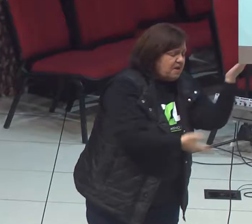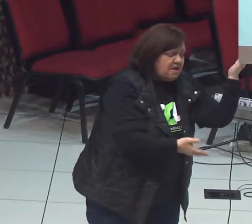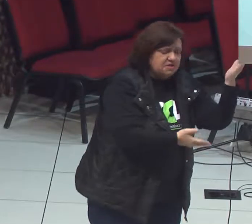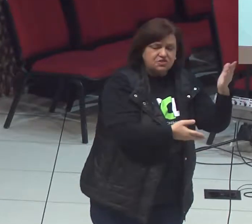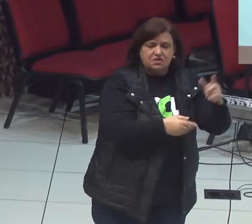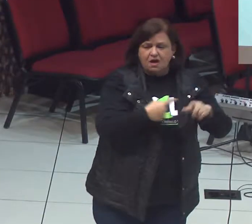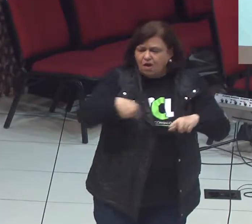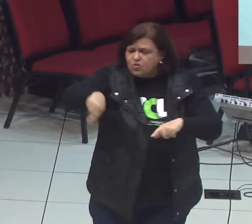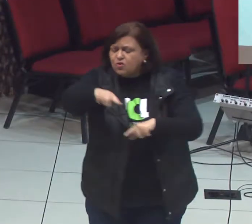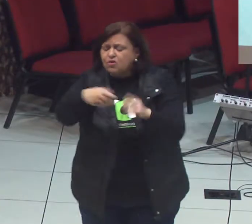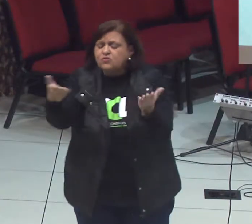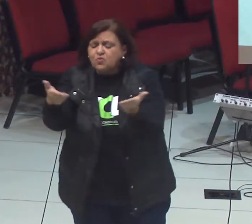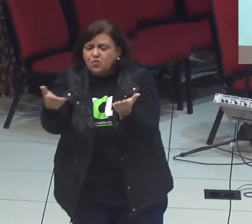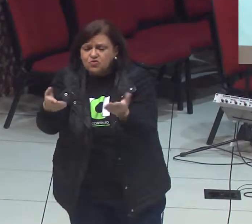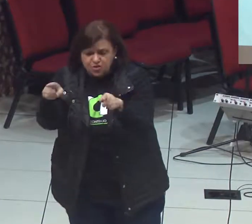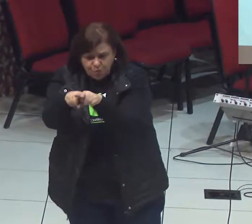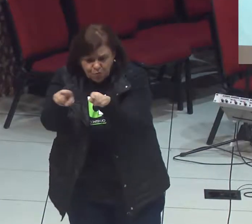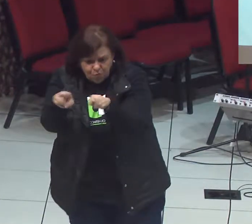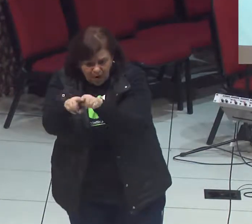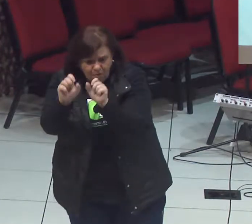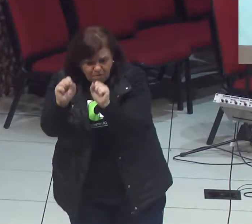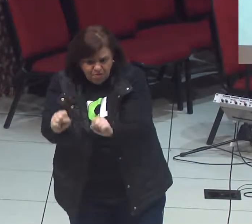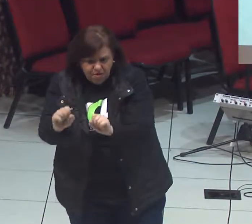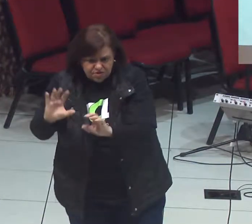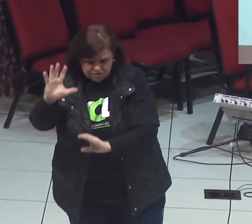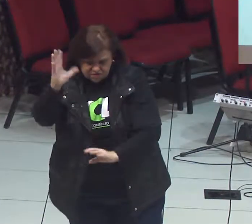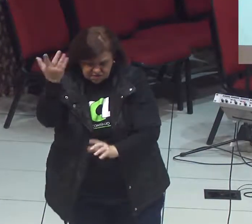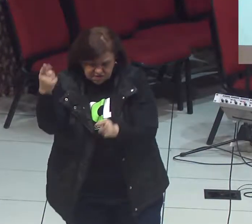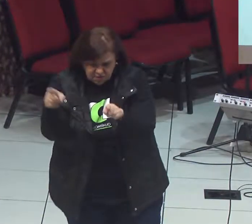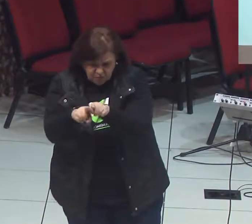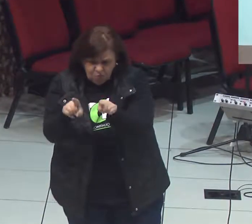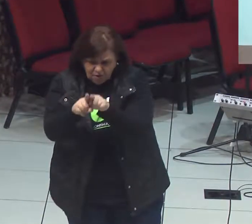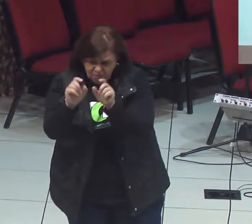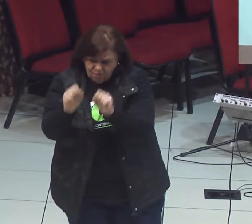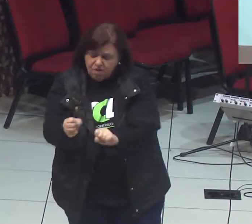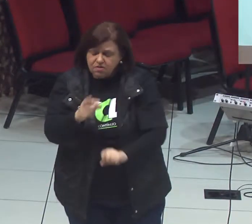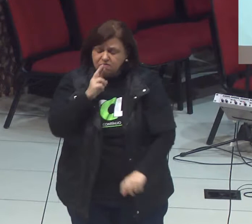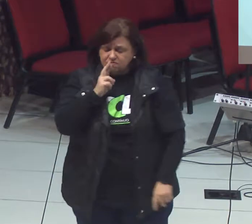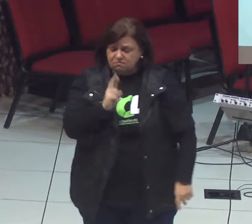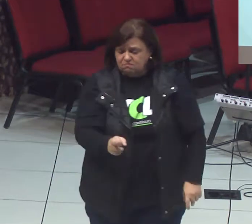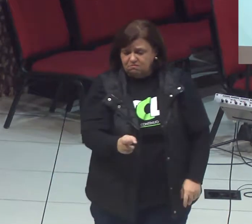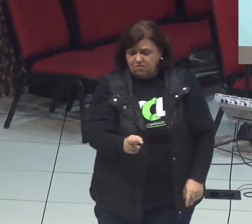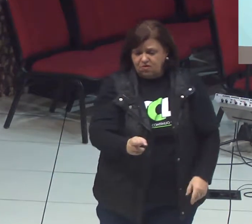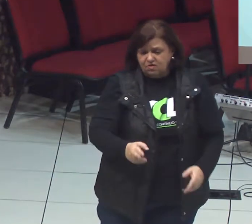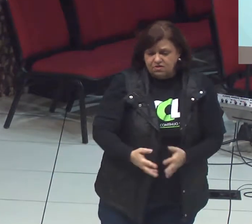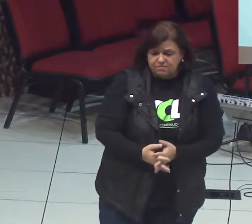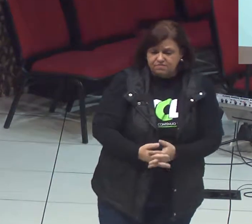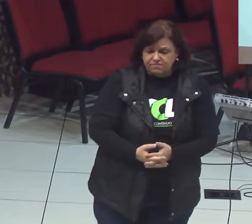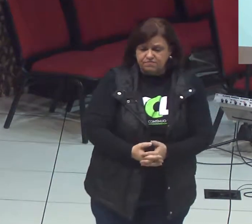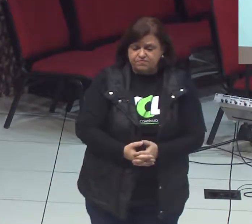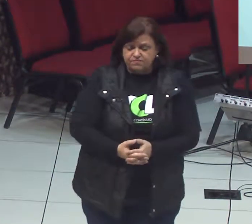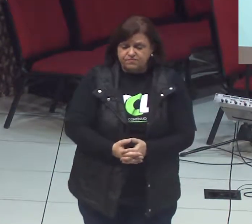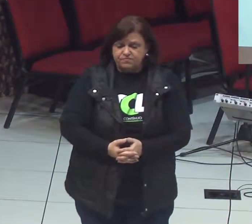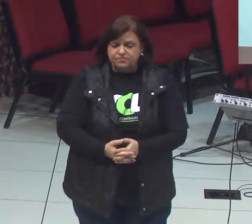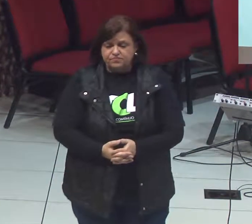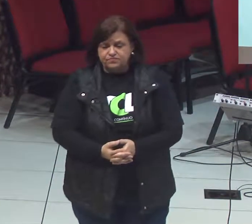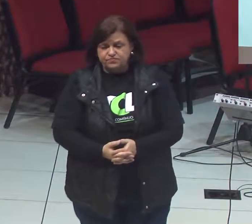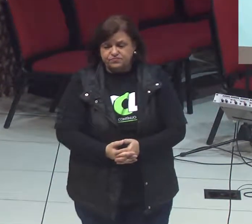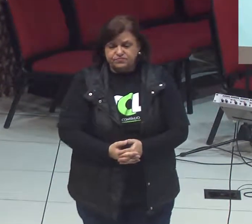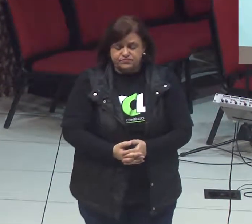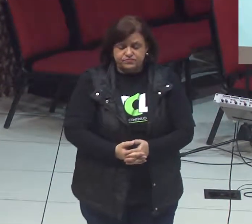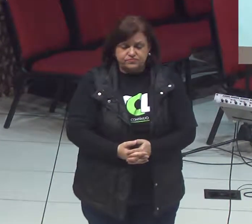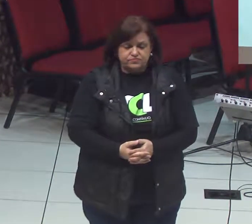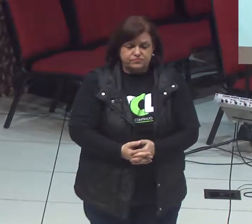arrebatamento? Quanto ao arrebatamento? Então, se você puder, coloque ali a tua resposta para a nossa